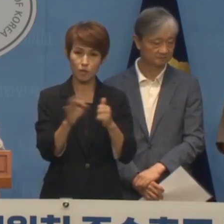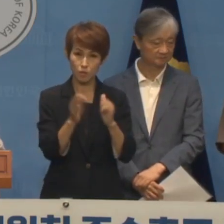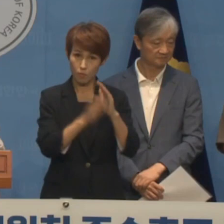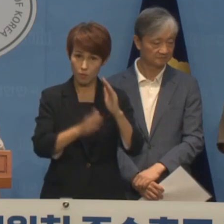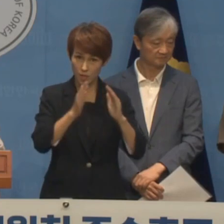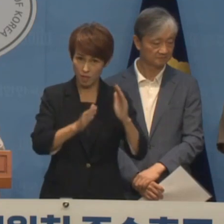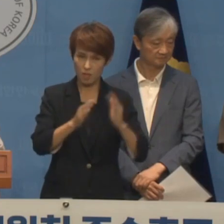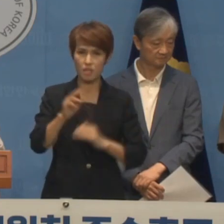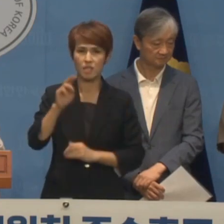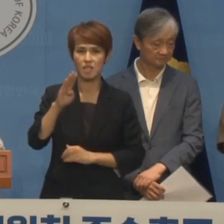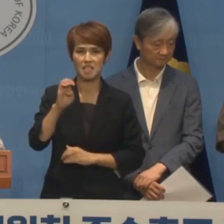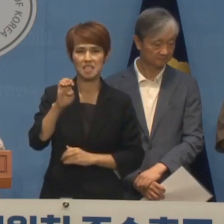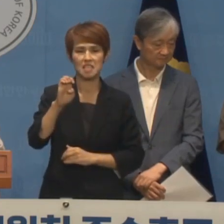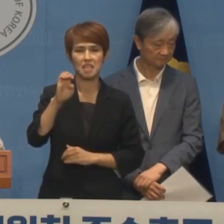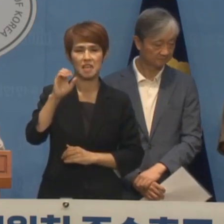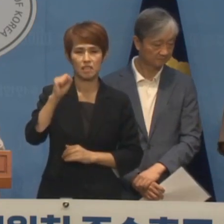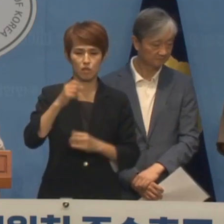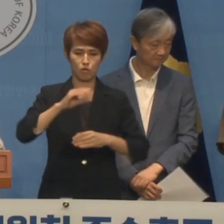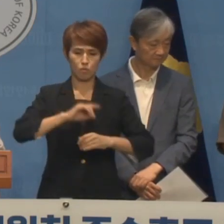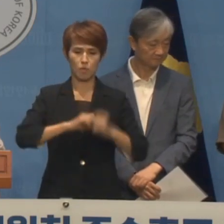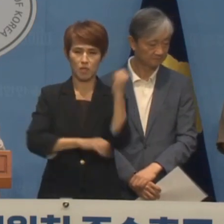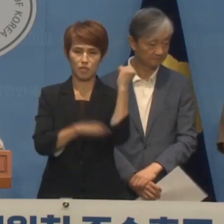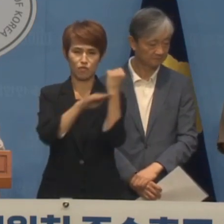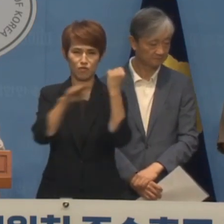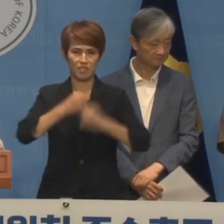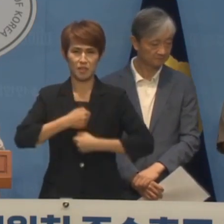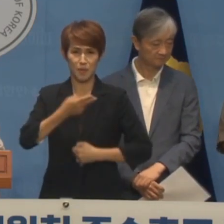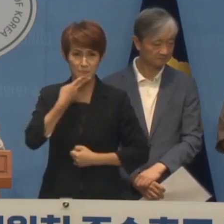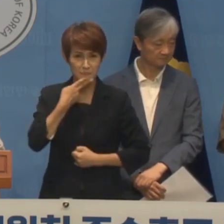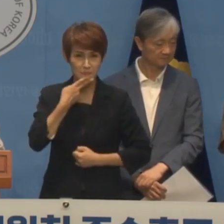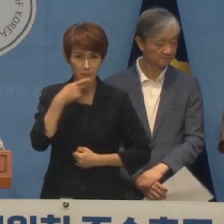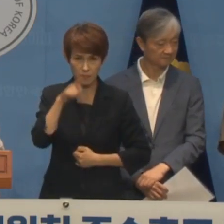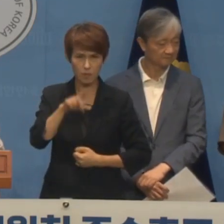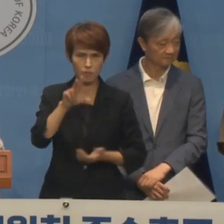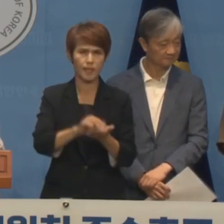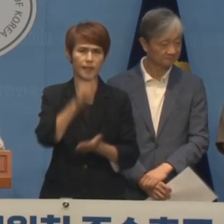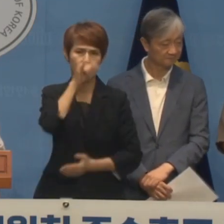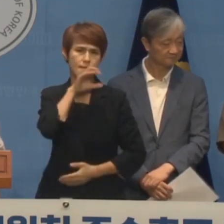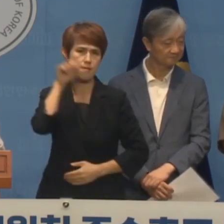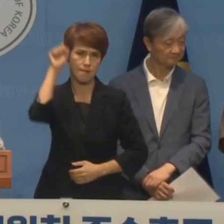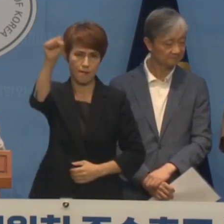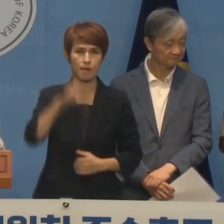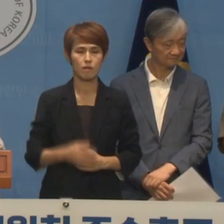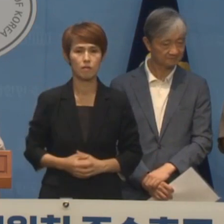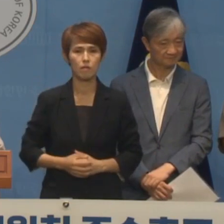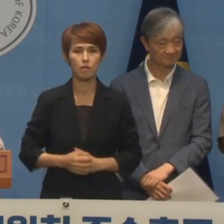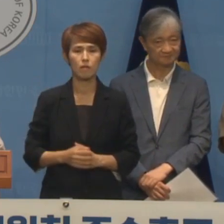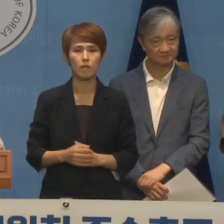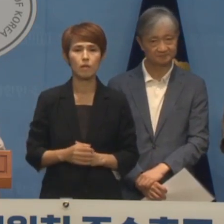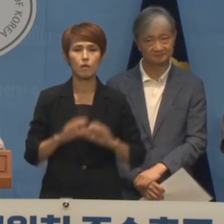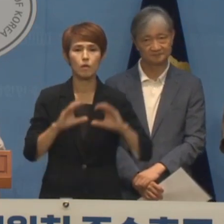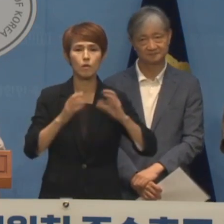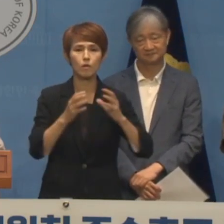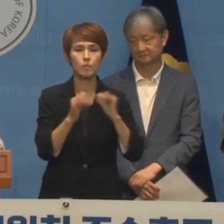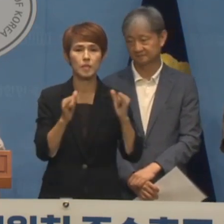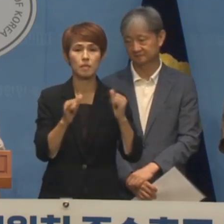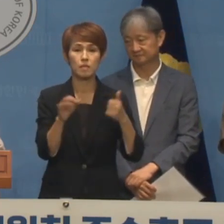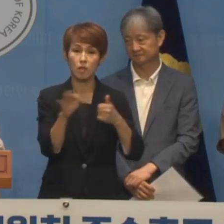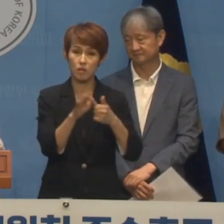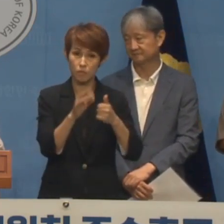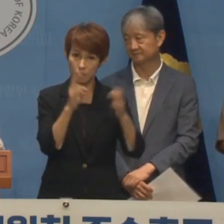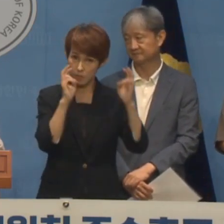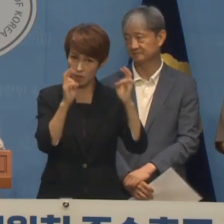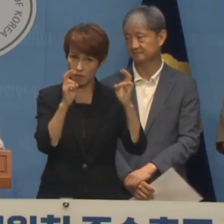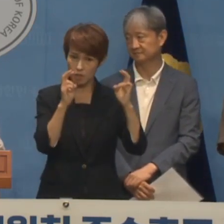운영을 지적하고 바로잡을 것을 촉구하기 위해서 이 자리에 섰습니다. 국민연금은 앞에서도